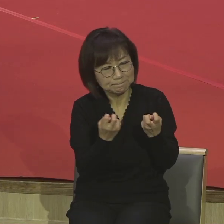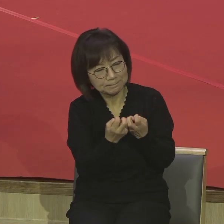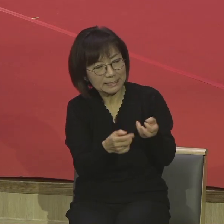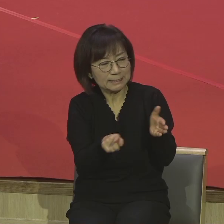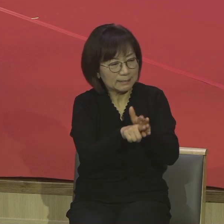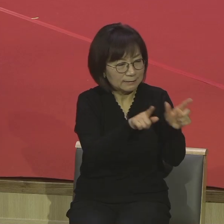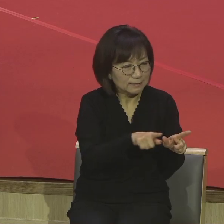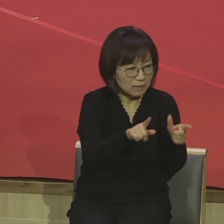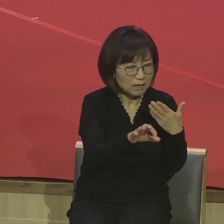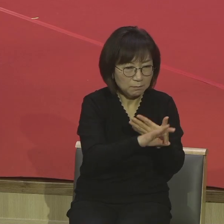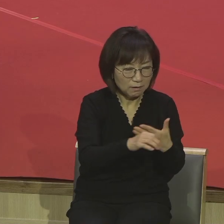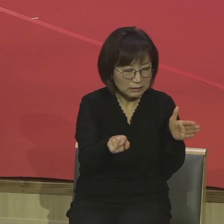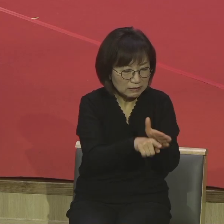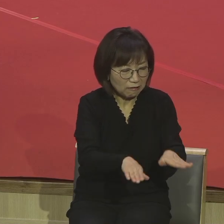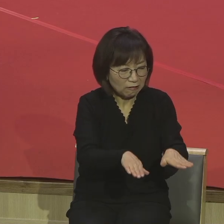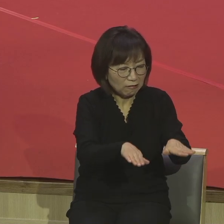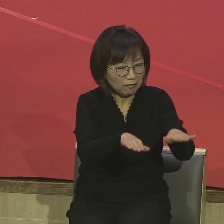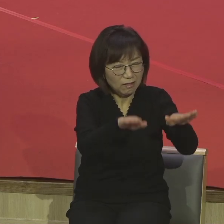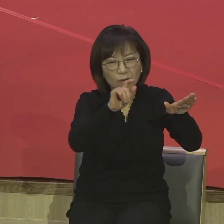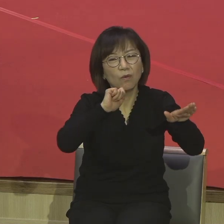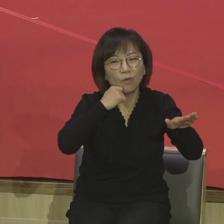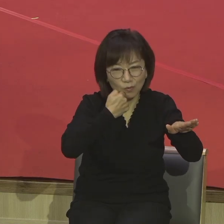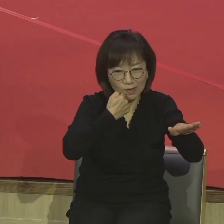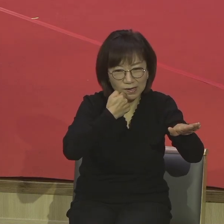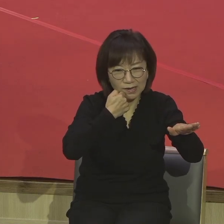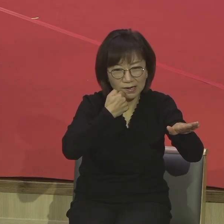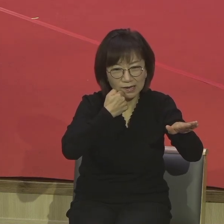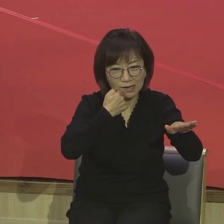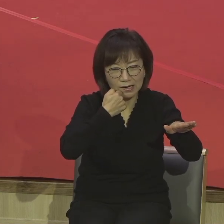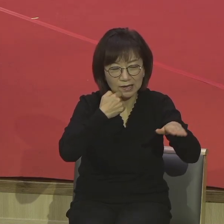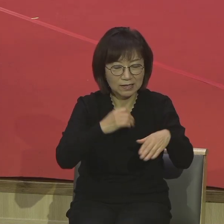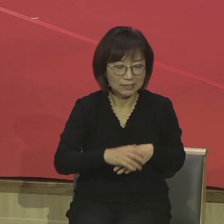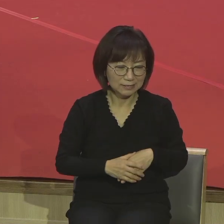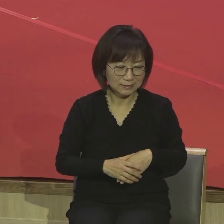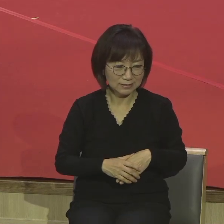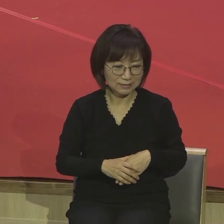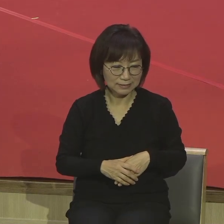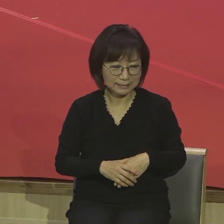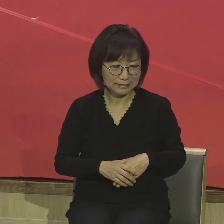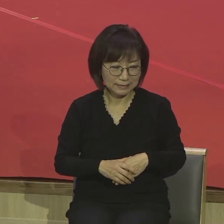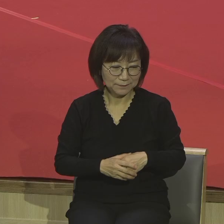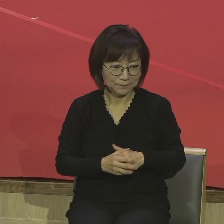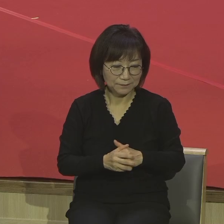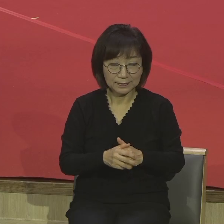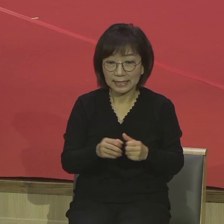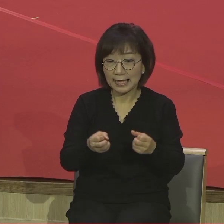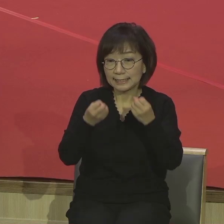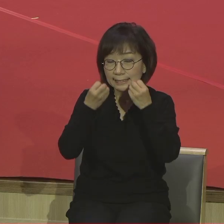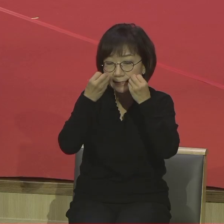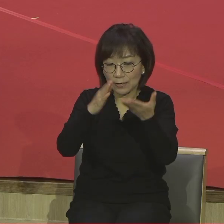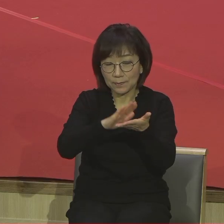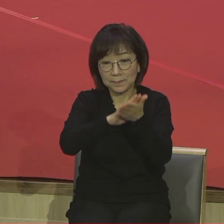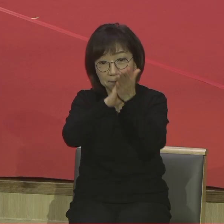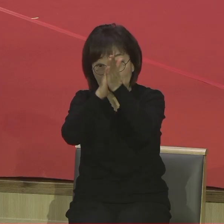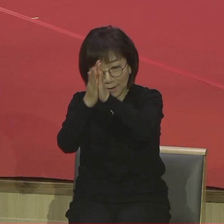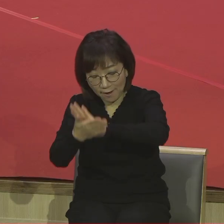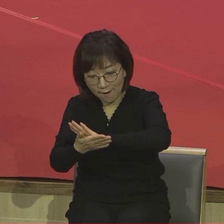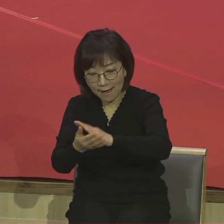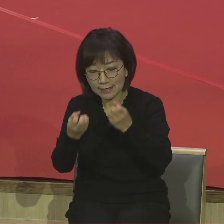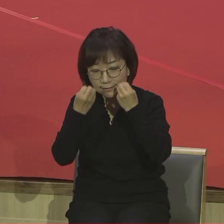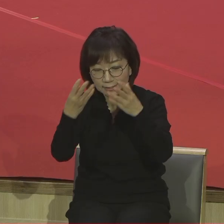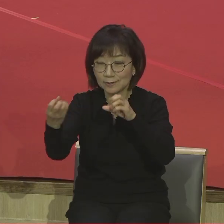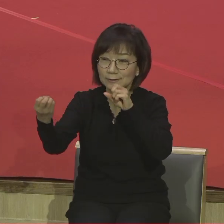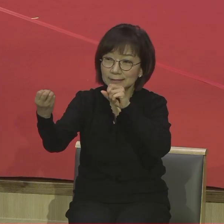안 자라지요. 내 방식으로 하니까 다람쥐 쳇바퀴 돌지요. 새로운 변화, 새로운 응답, 새로운